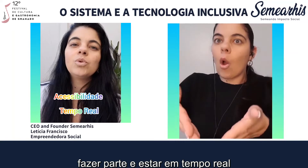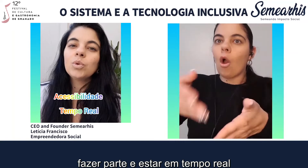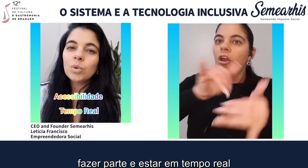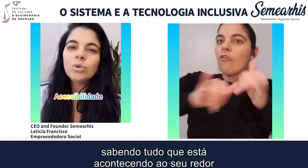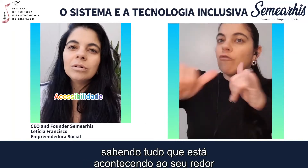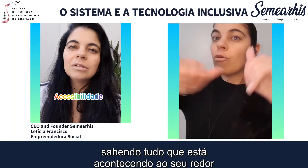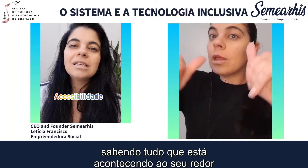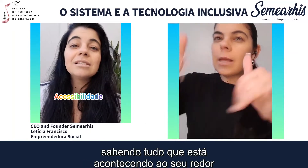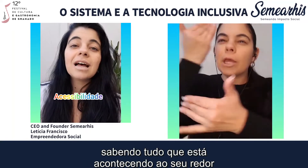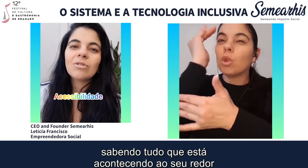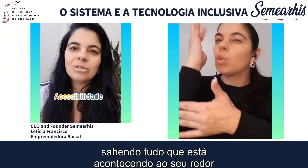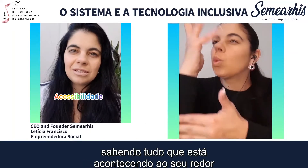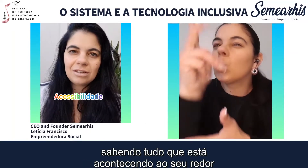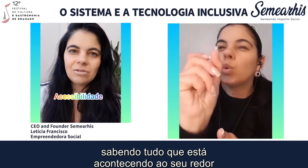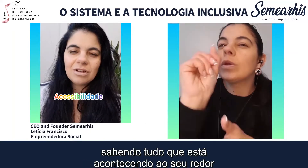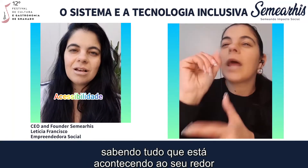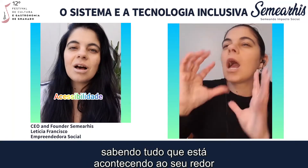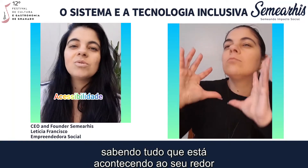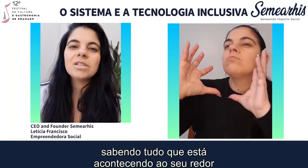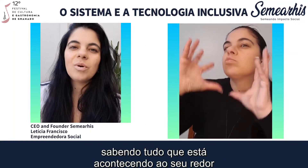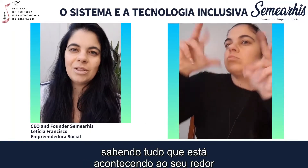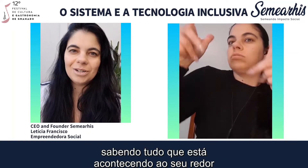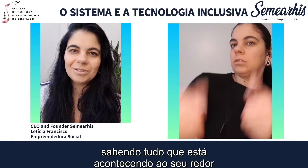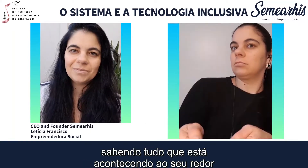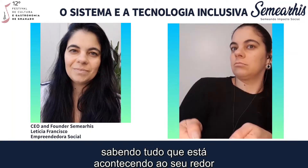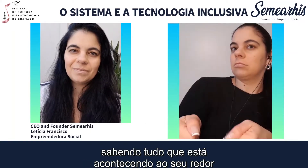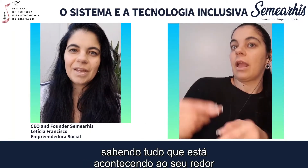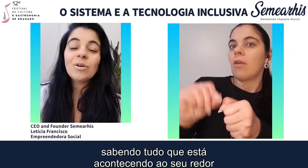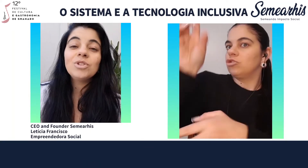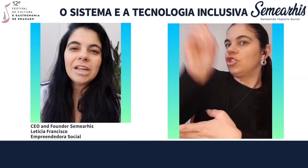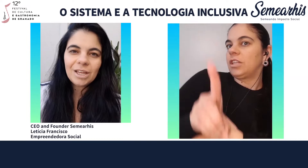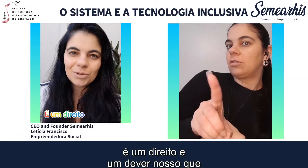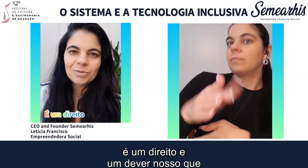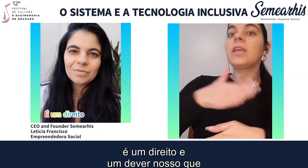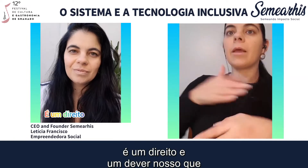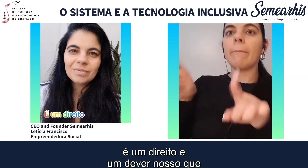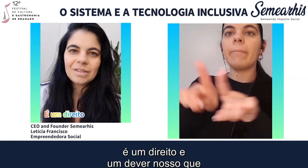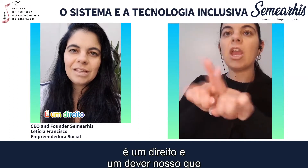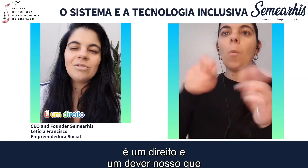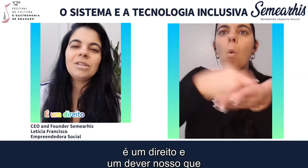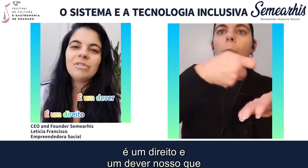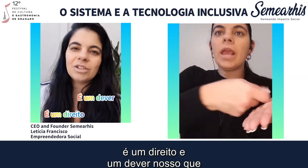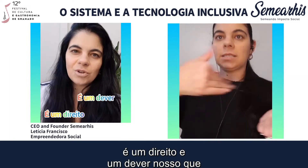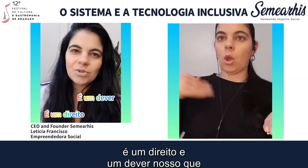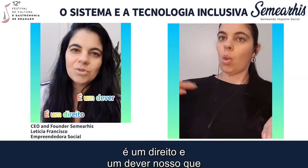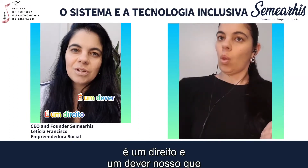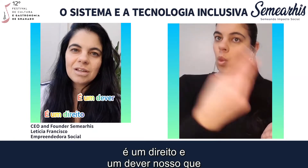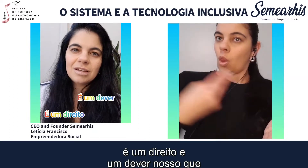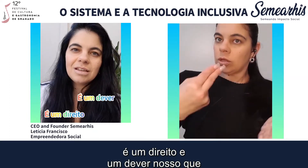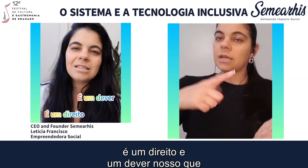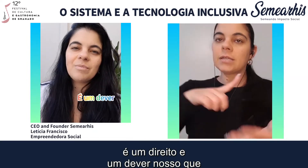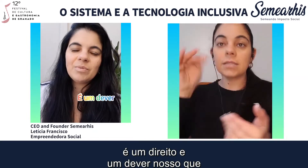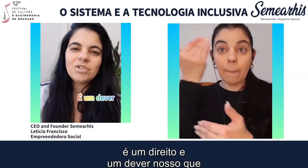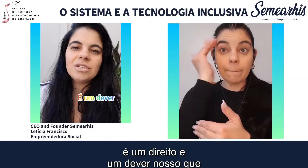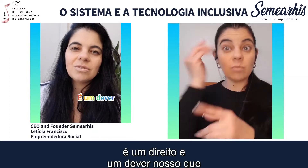sabendo tudo que está acontecendo ao seu redor. É um direito e é um dever nosso,